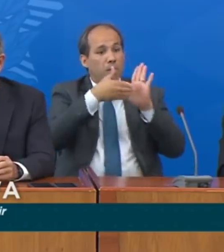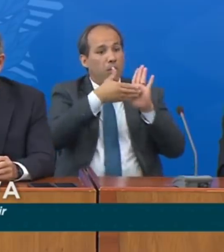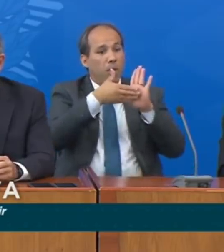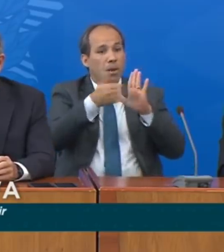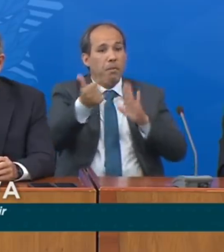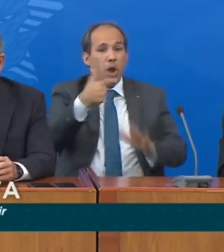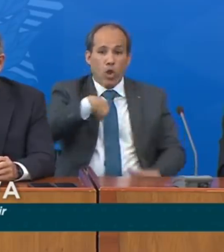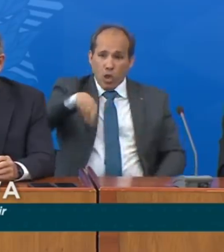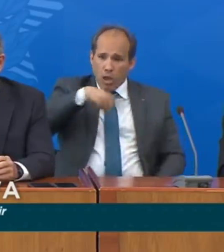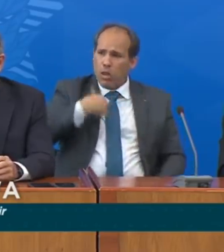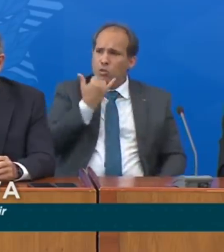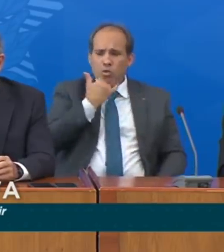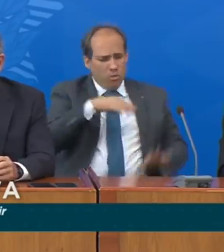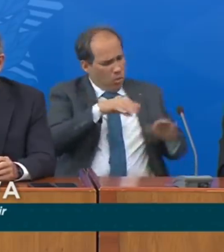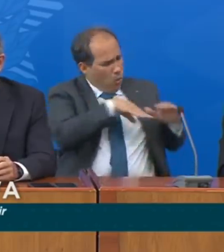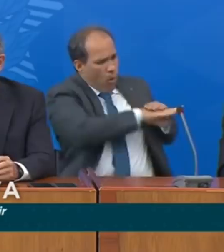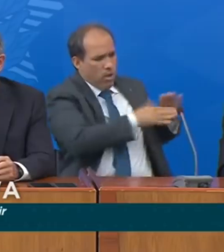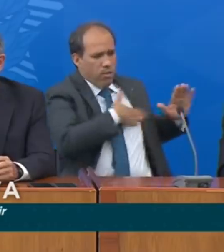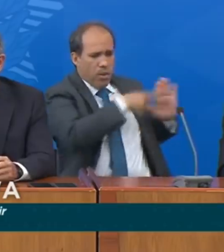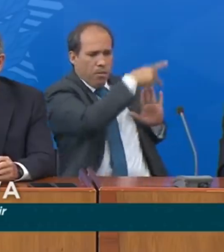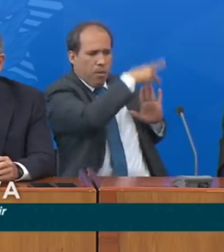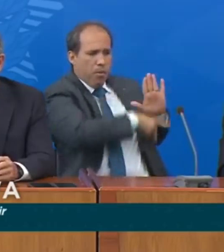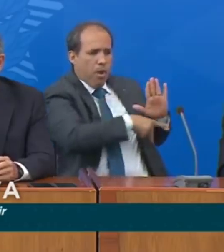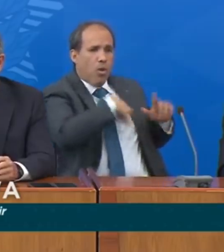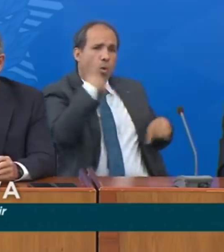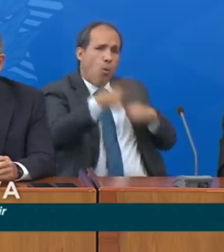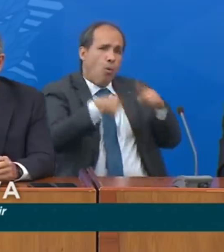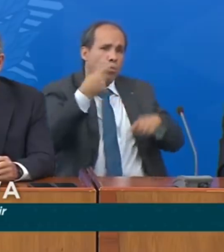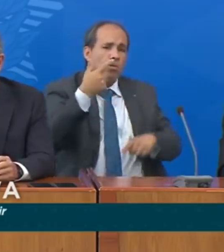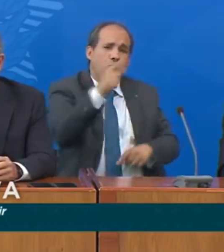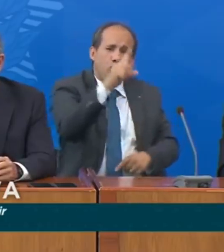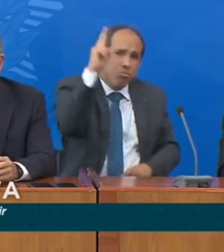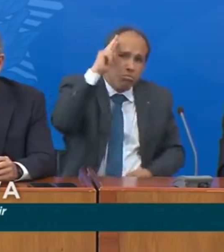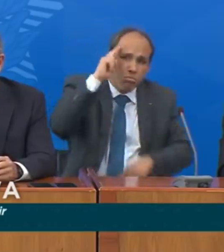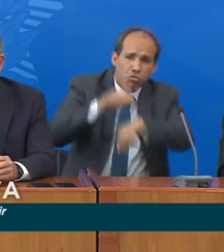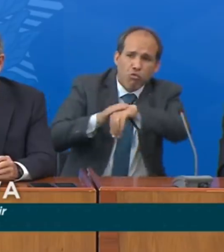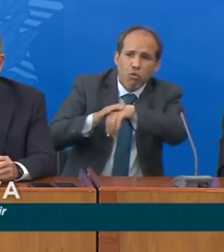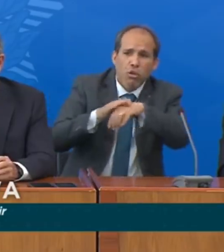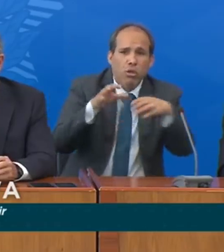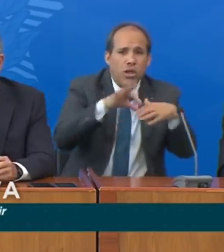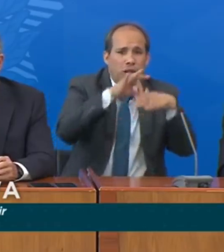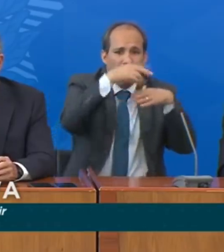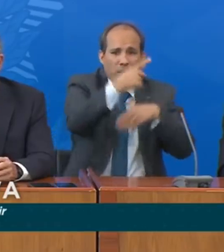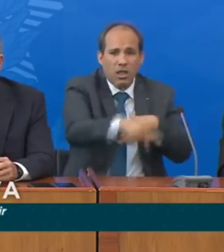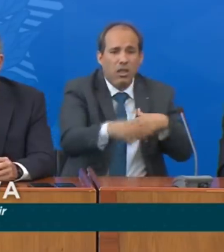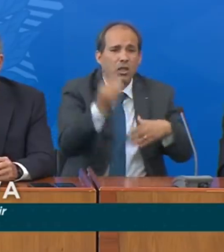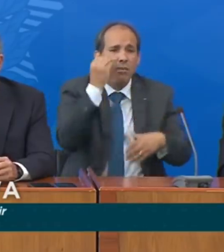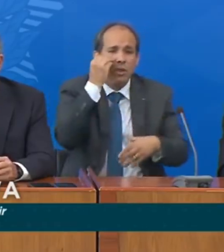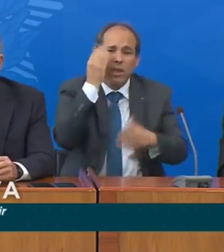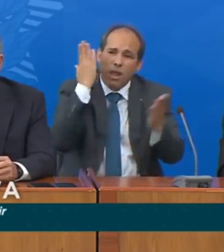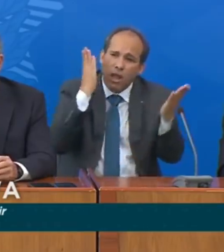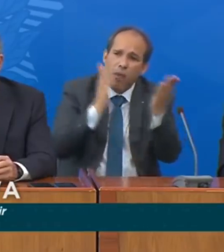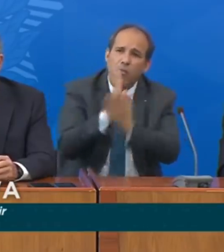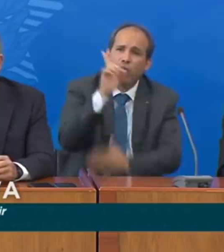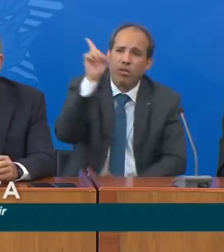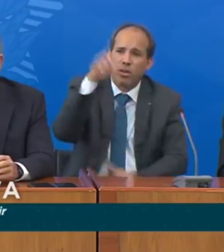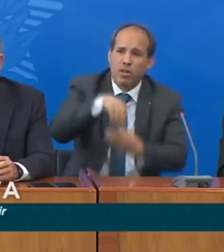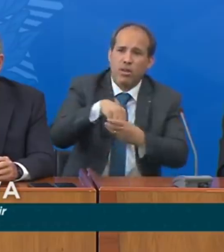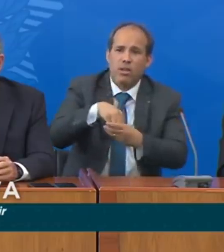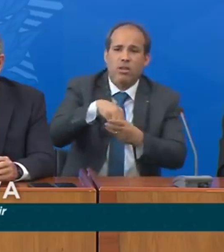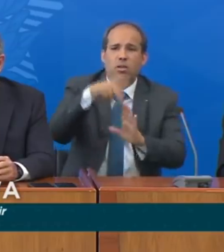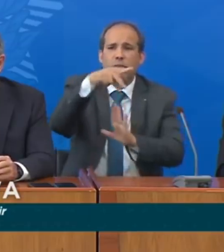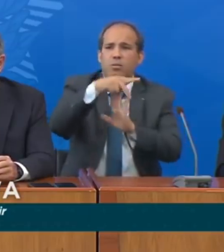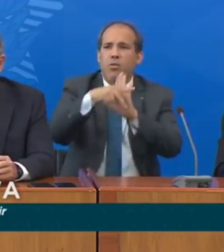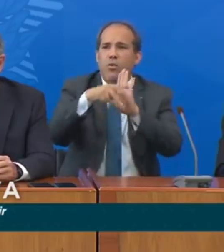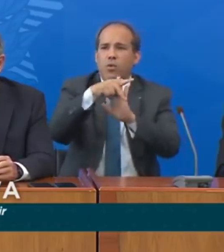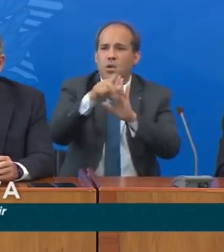gente engaveta a nossa e estaremos segunda-feira conversando com as nossas lideranças para buscar a aprovação desse projeto. Como disse,